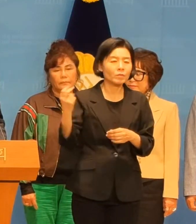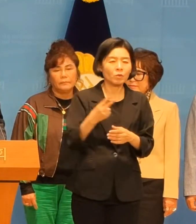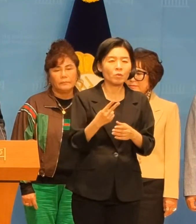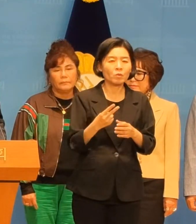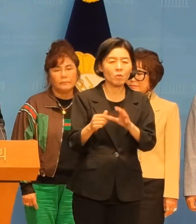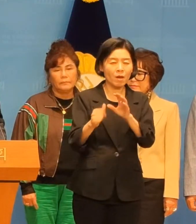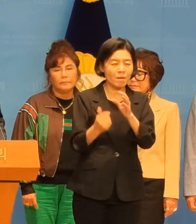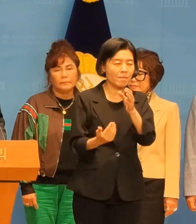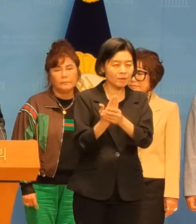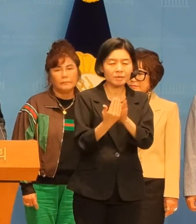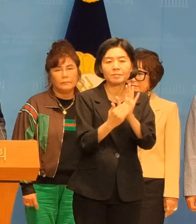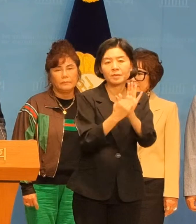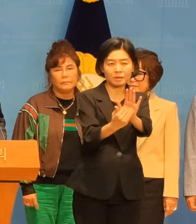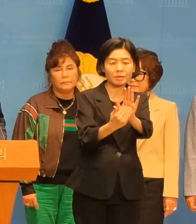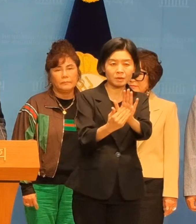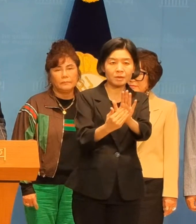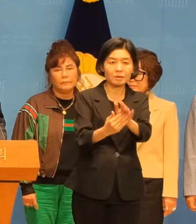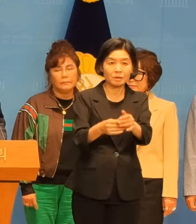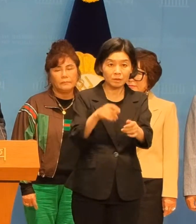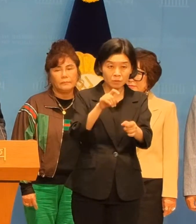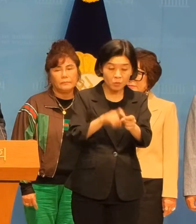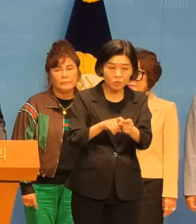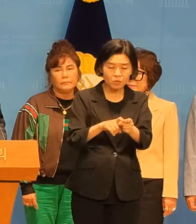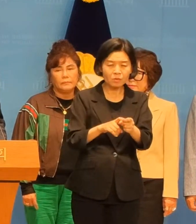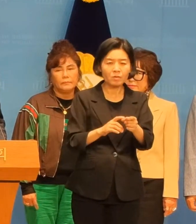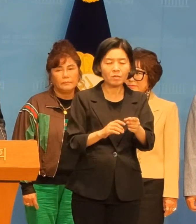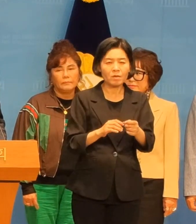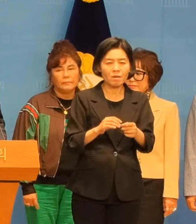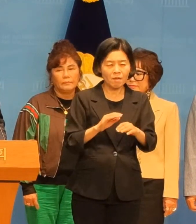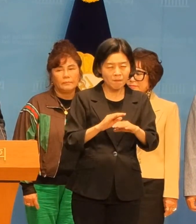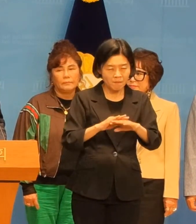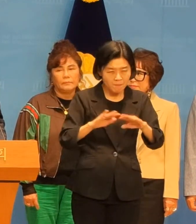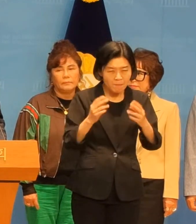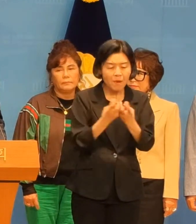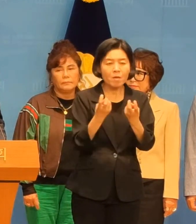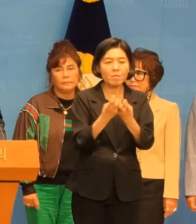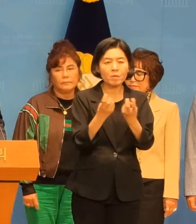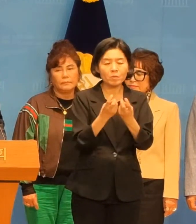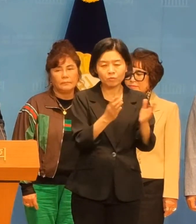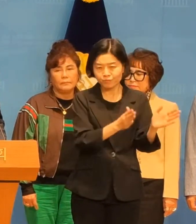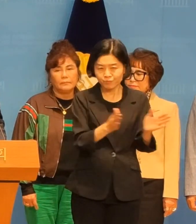재발 방지를 위한 근본 대책을 강구하십시오.